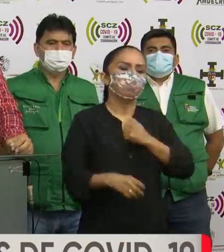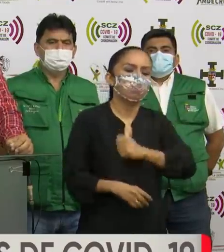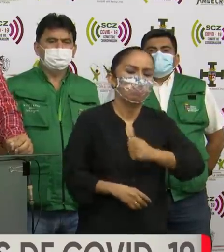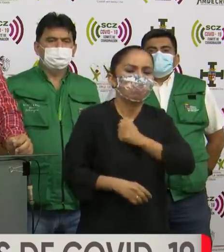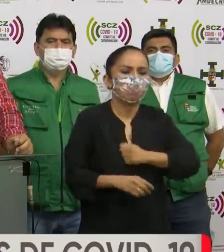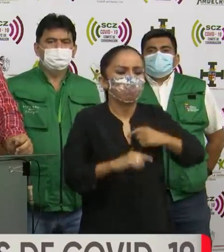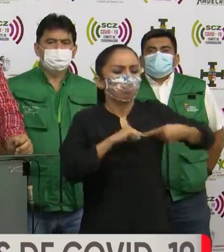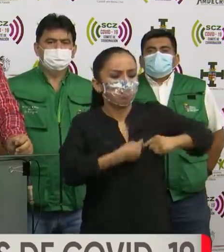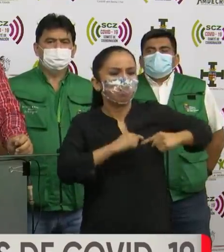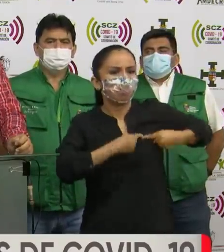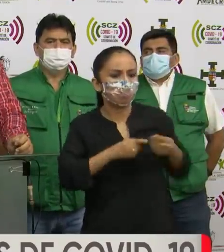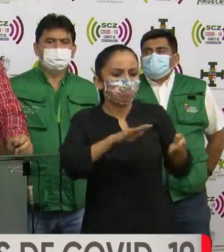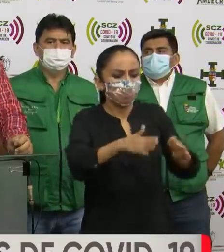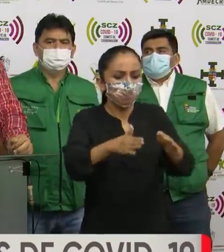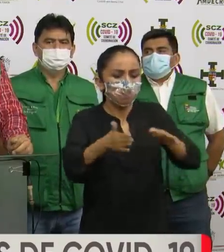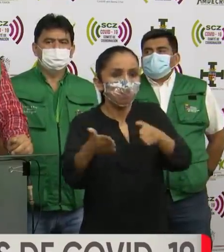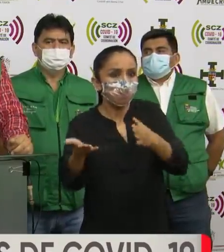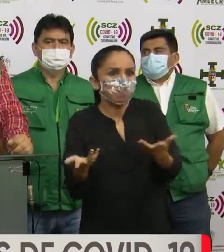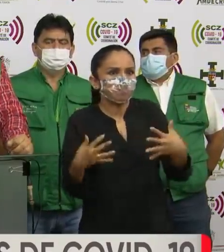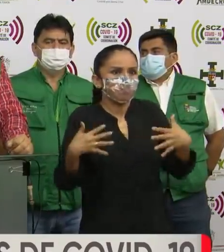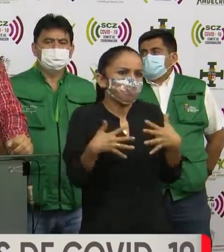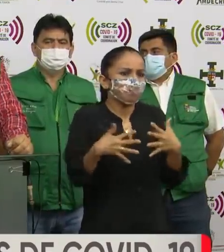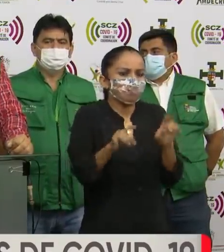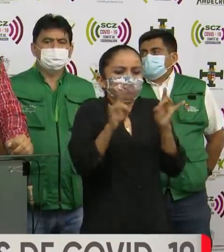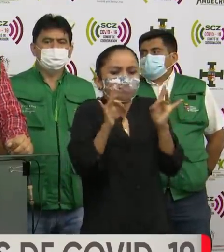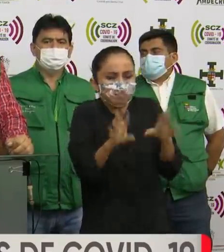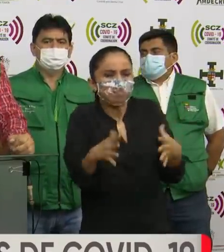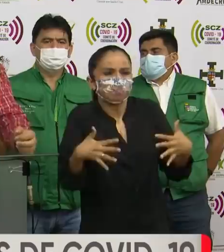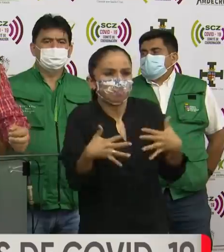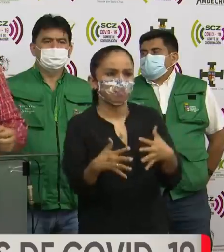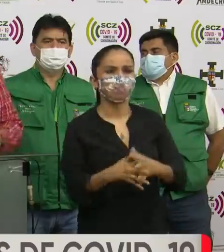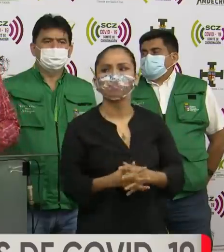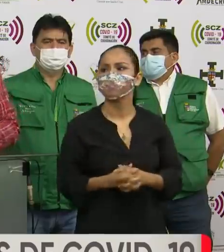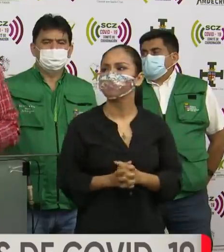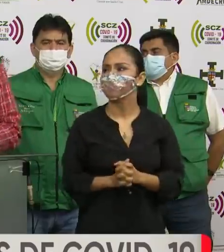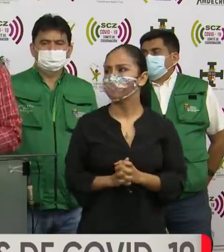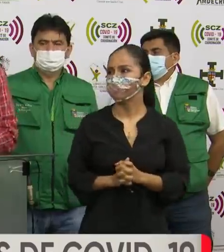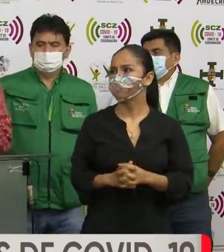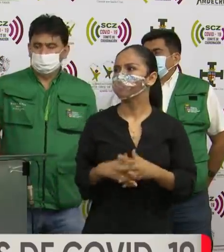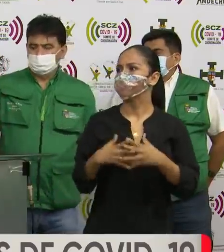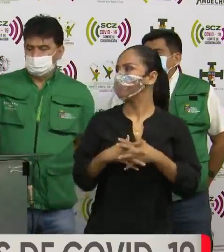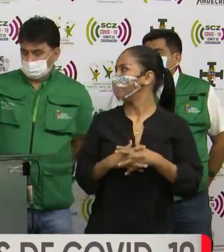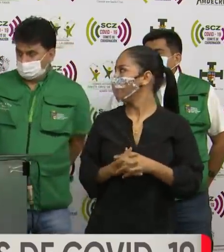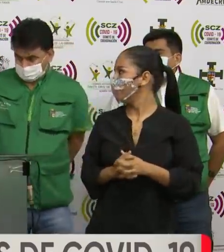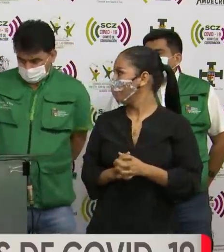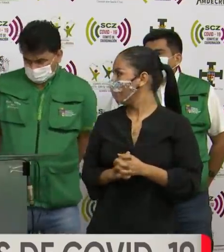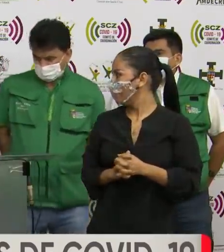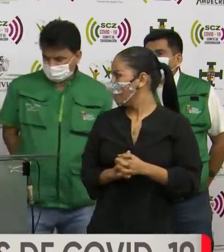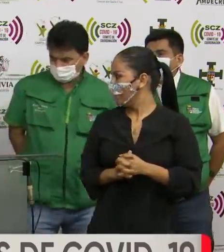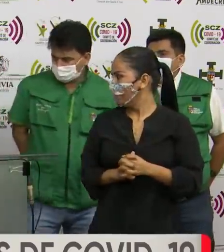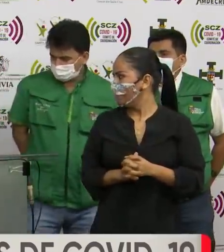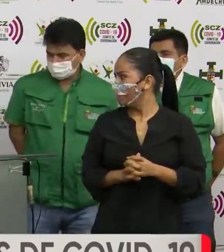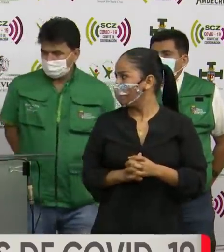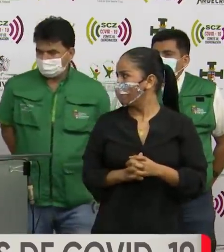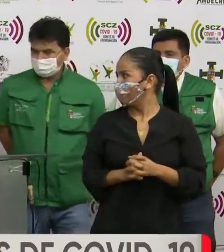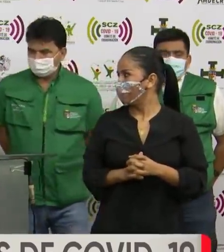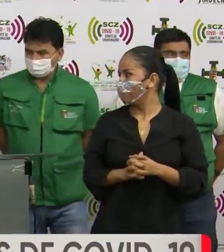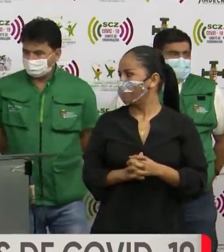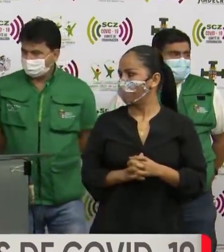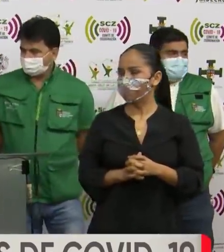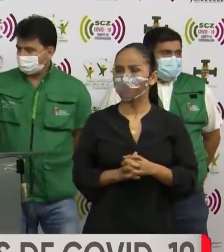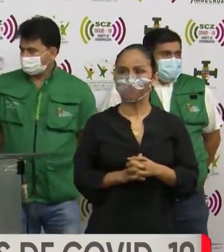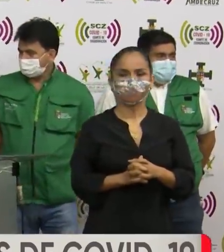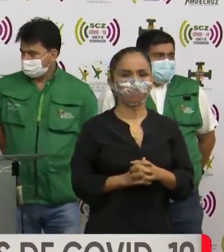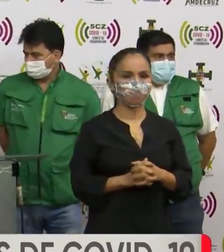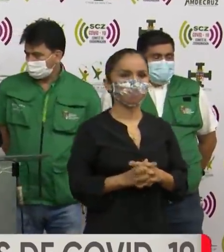formando parte de estos números fríos y aterradores como tenemos en Santa Cruz. Bueno, en este momento también el ministro de